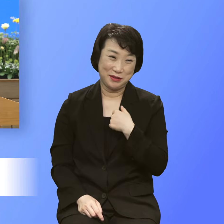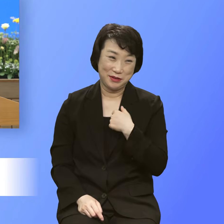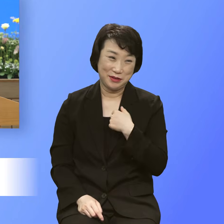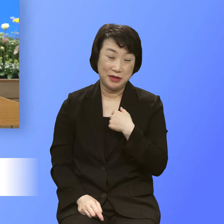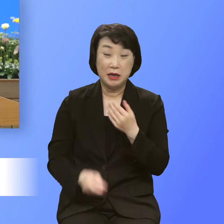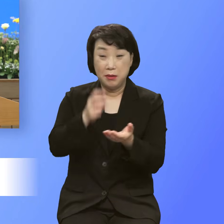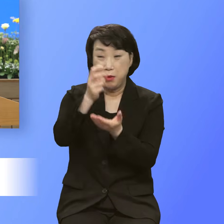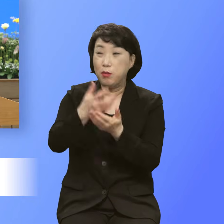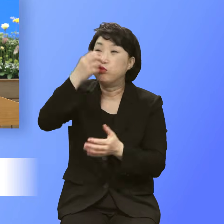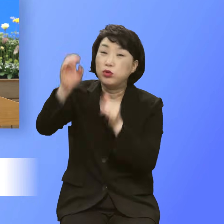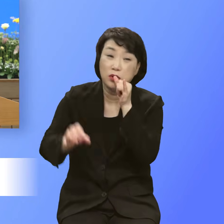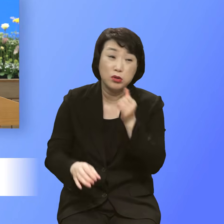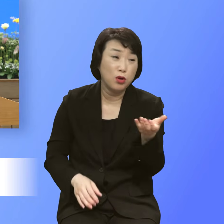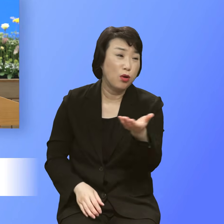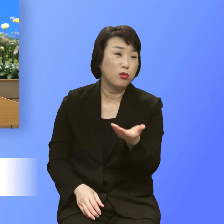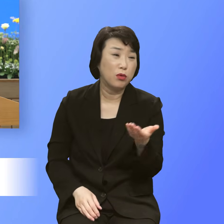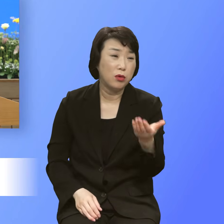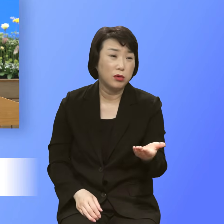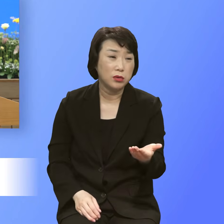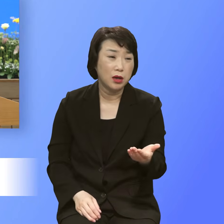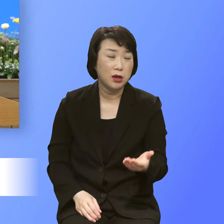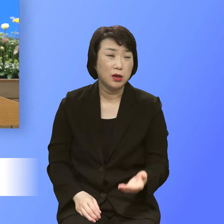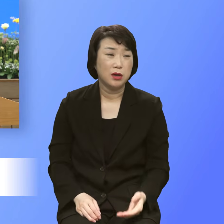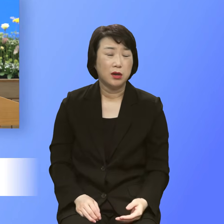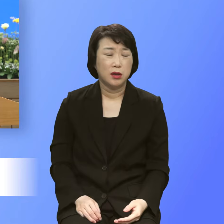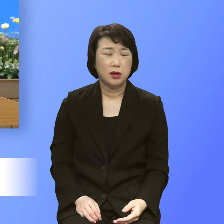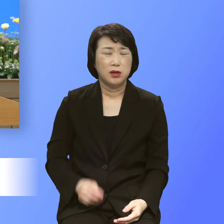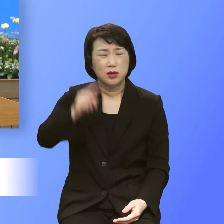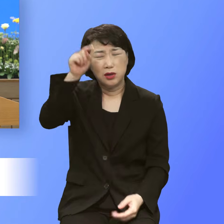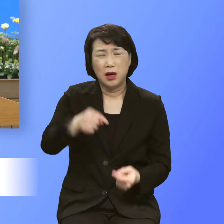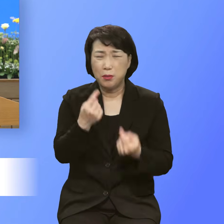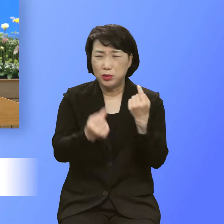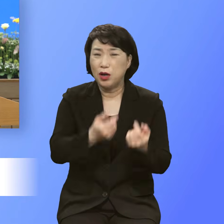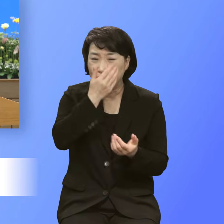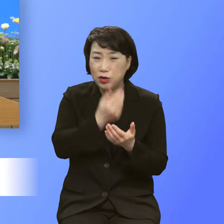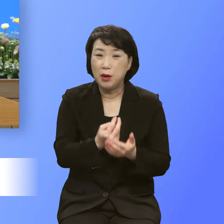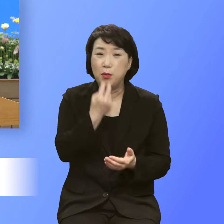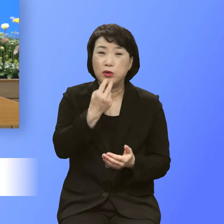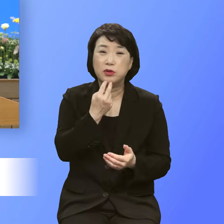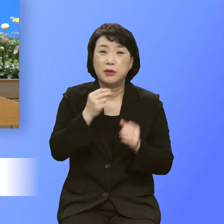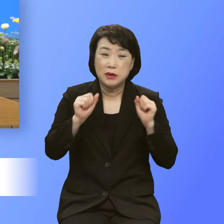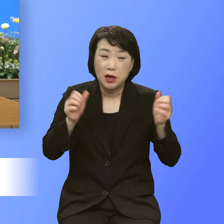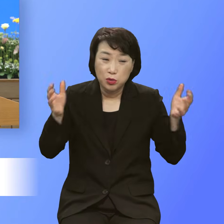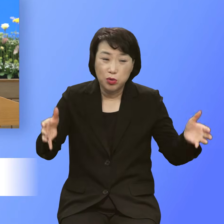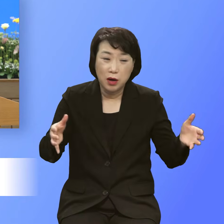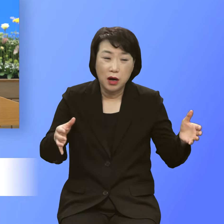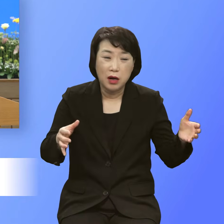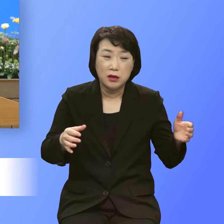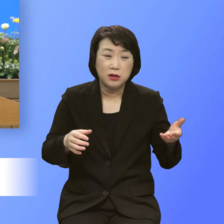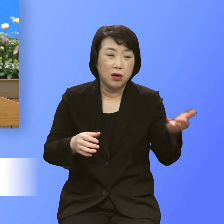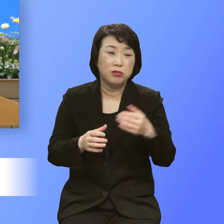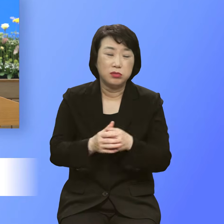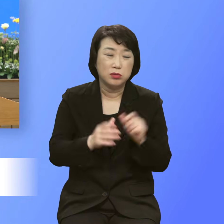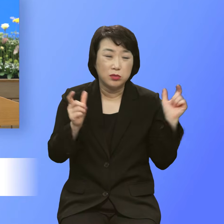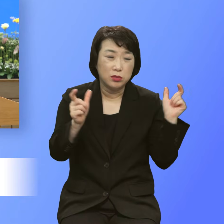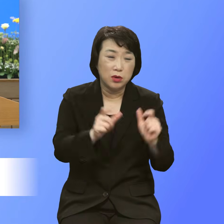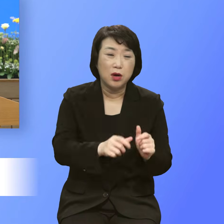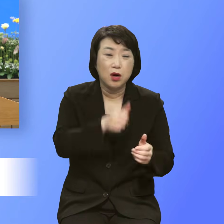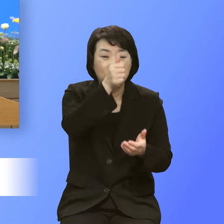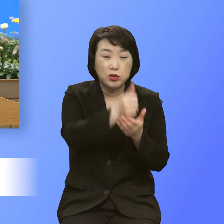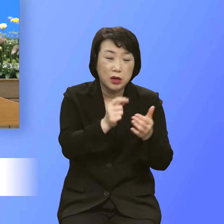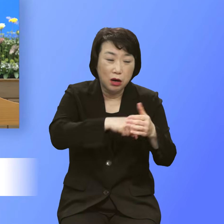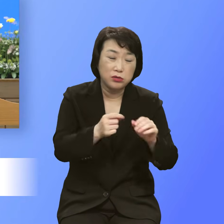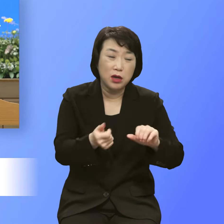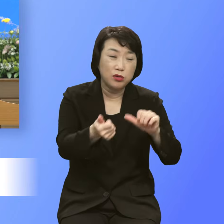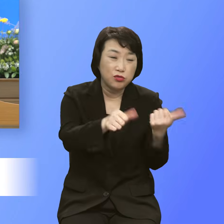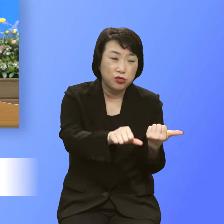이 법을 무시할 때 천하보다 귀한 목숨의 세월이 어떻게 망가지고 없어지고 죄 속에